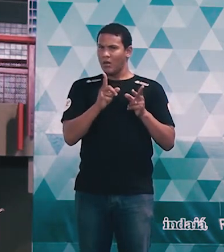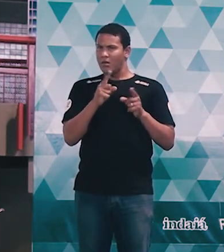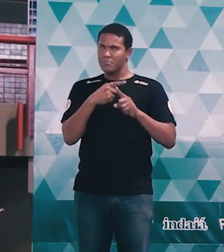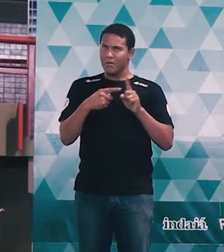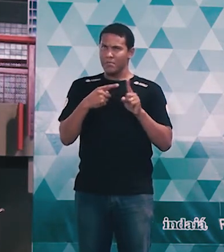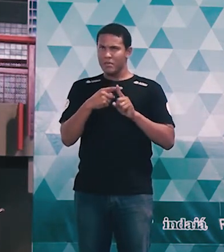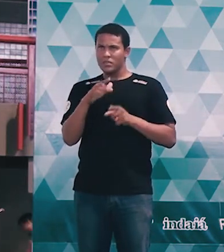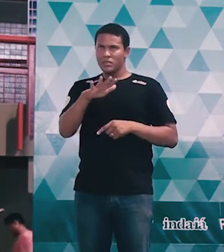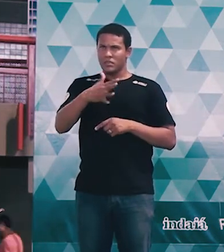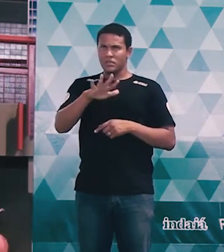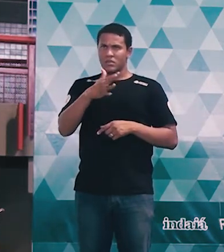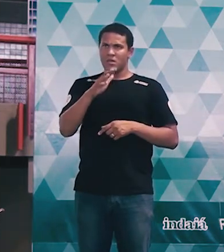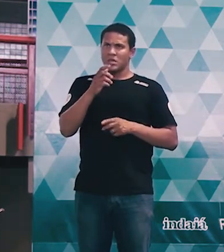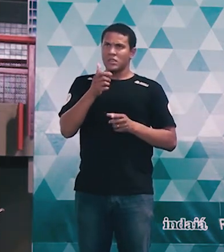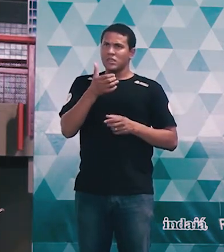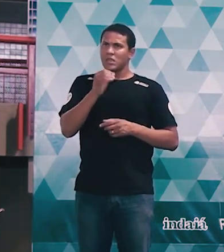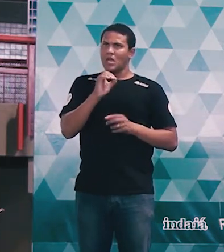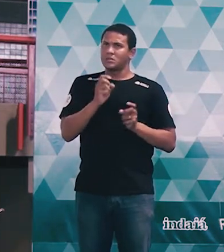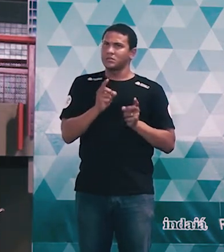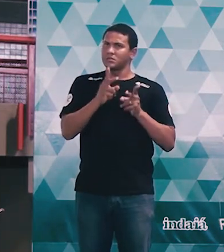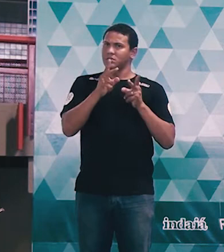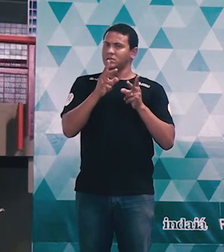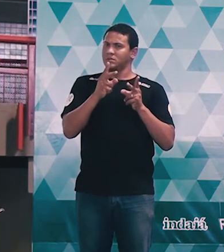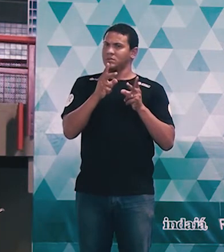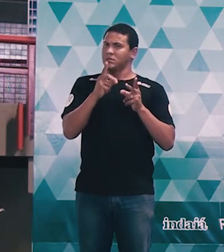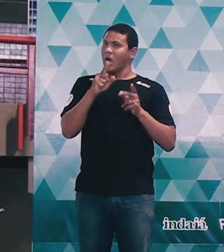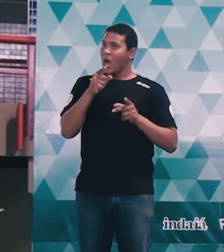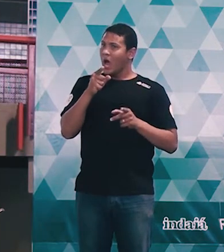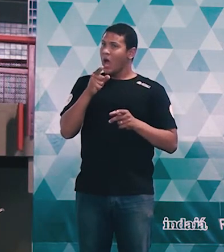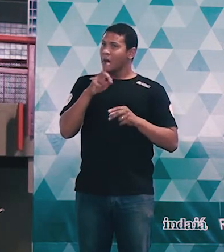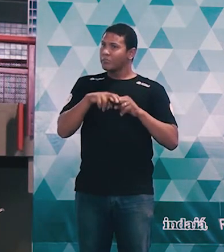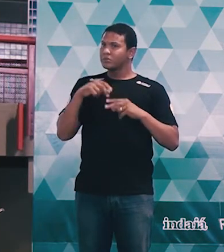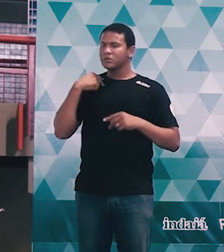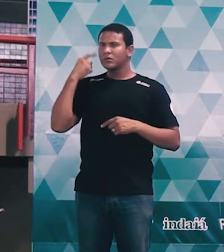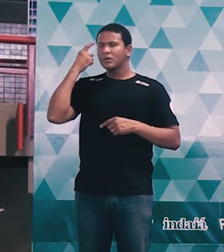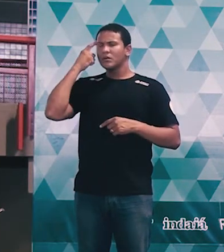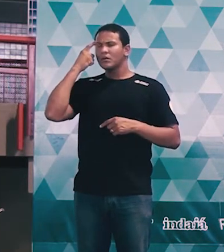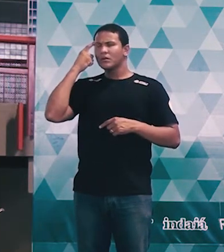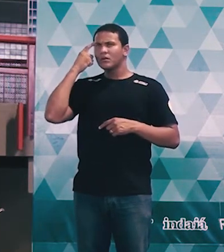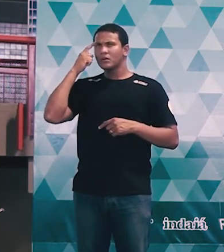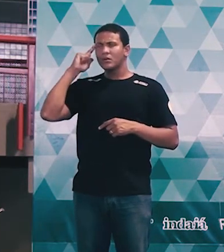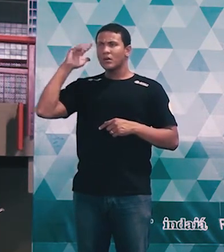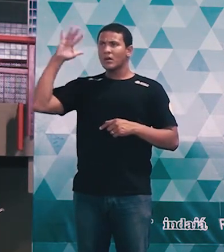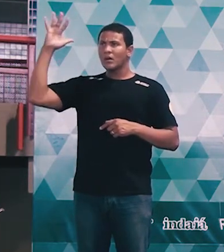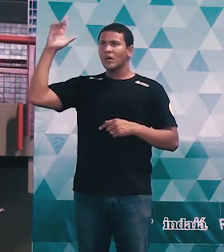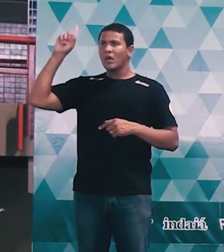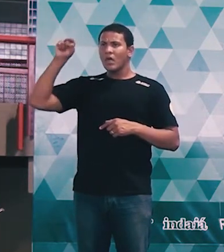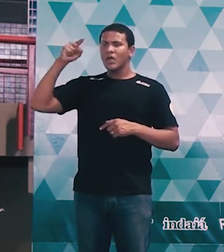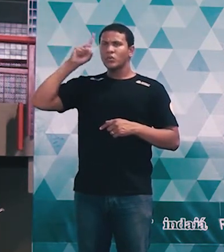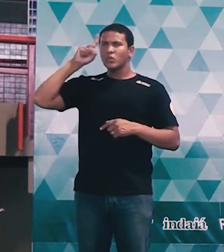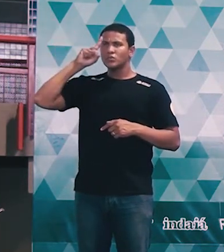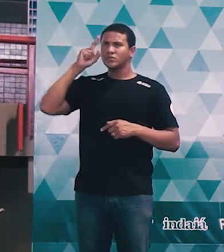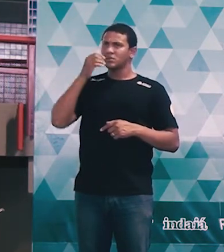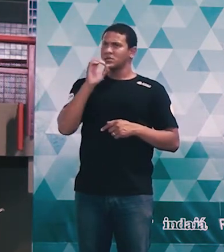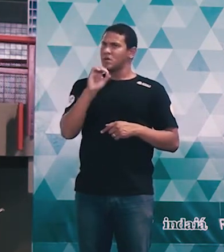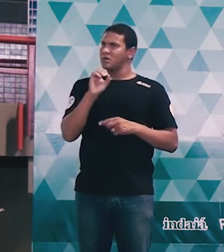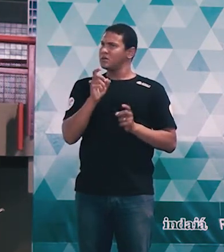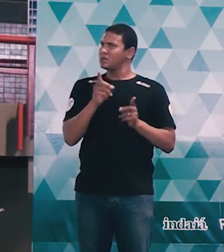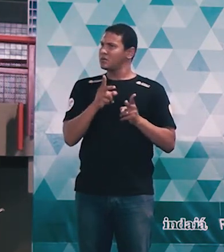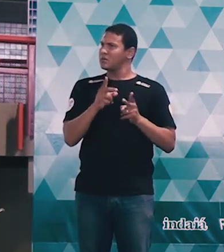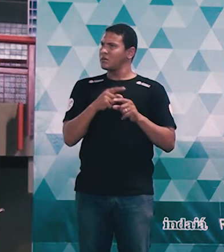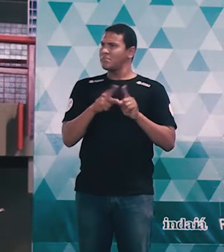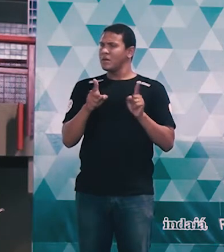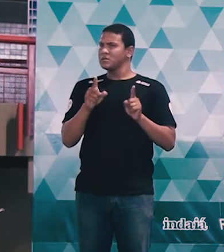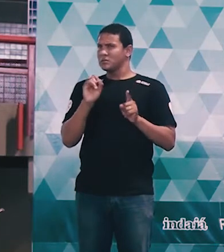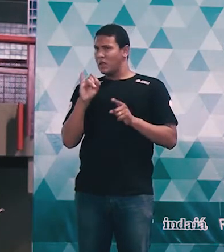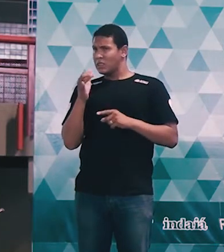por dia, a impressão que a gente tem é que todo dia se vende 10 livros, ou então se não vender 10, deve se vender alguma coisa